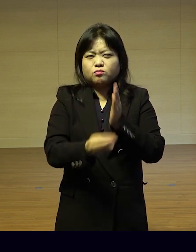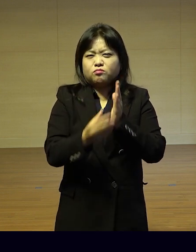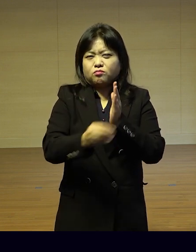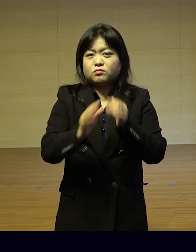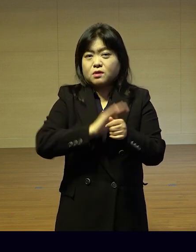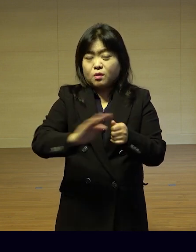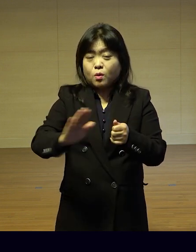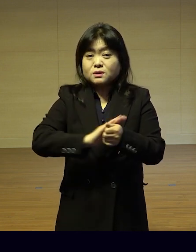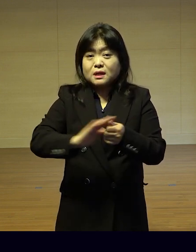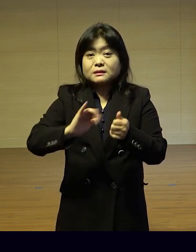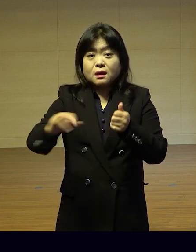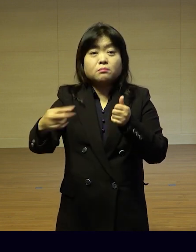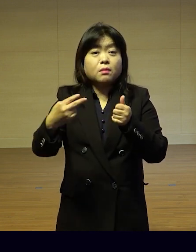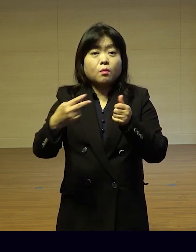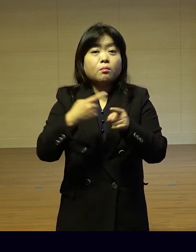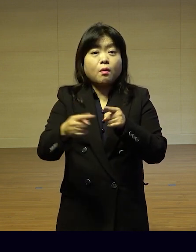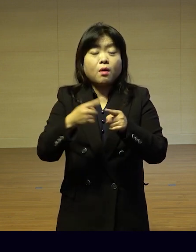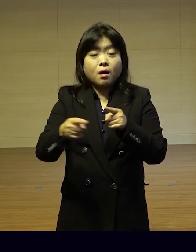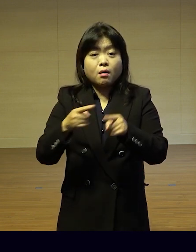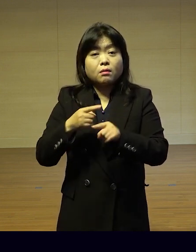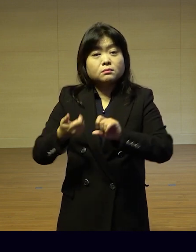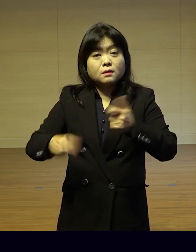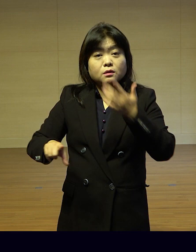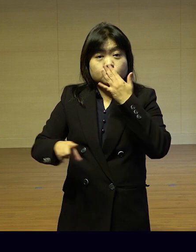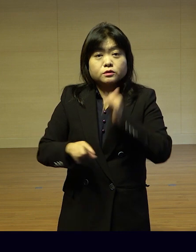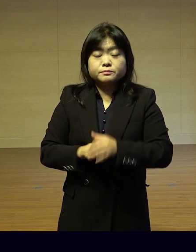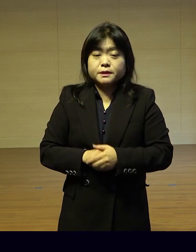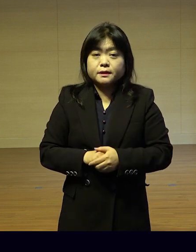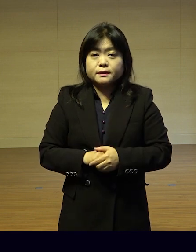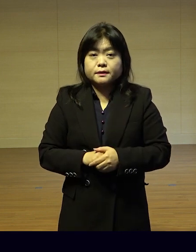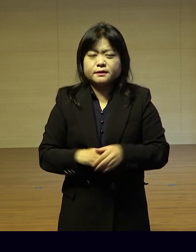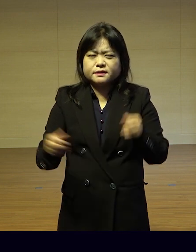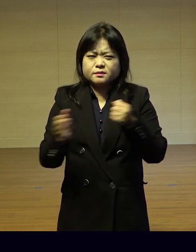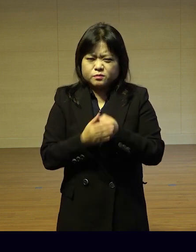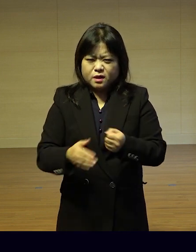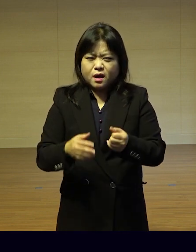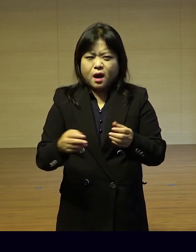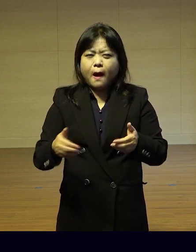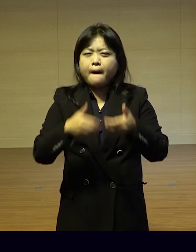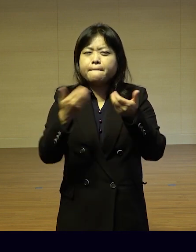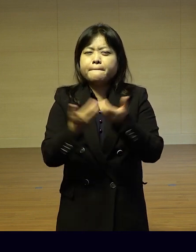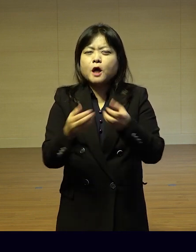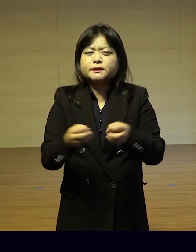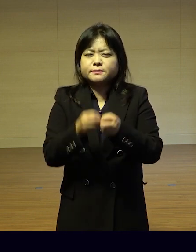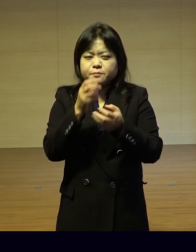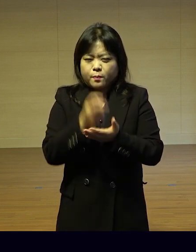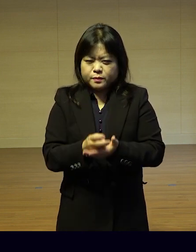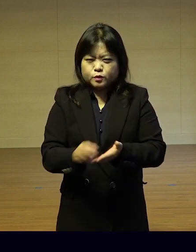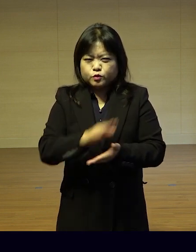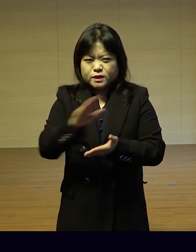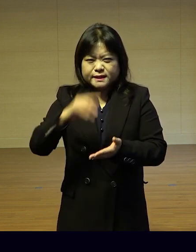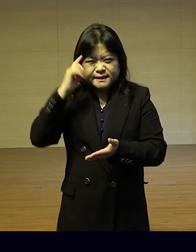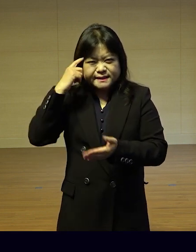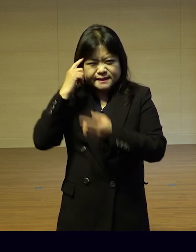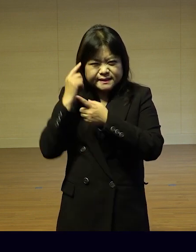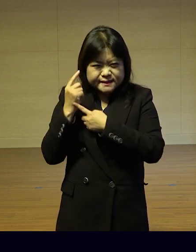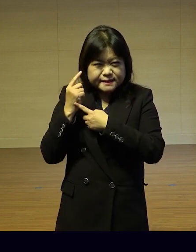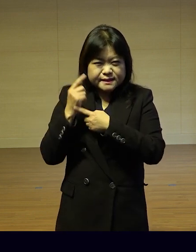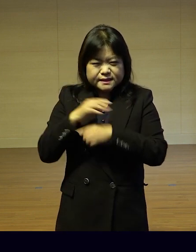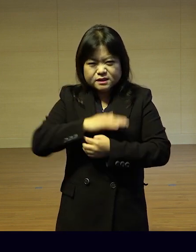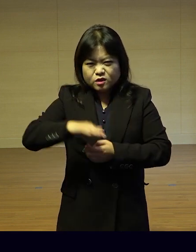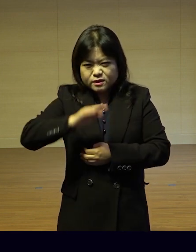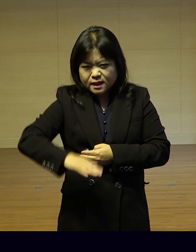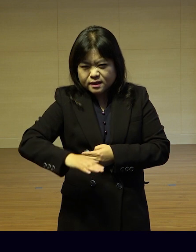참 친절한 사람이다. 이런 평가가 나올 수 있는 것입니다. 자, 이처럼 변증법이라고 하는 것은 우리의 인식이 저차적인